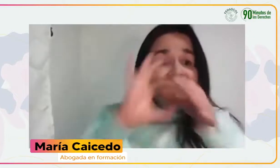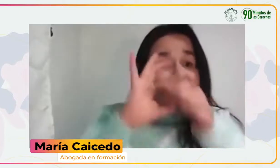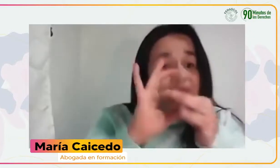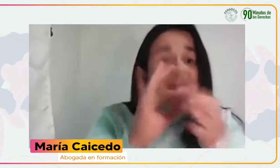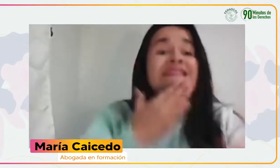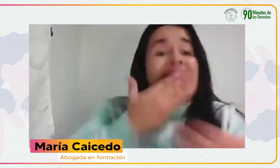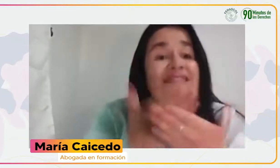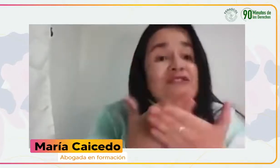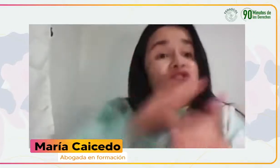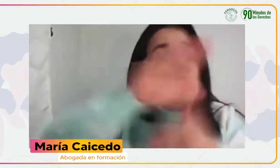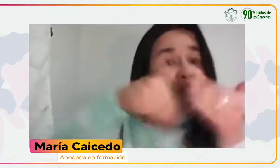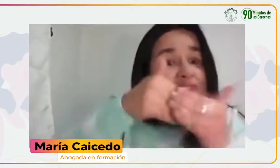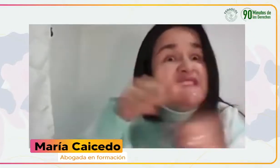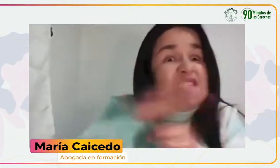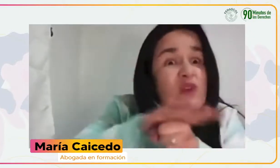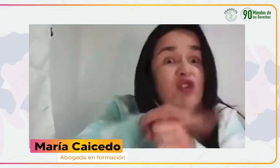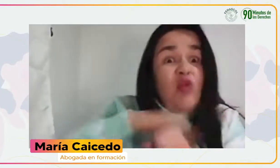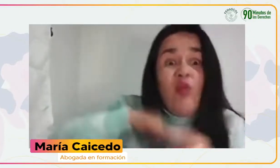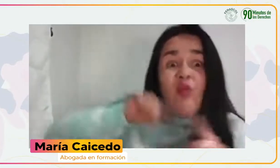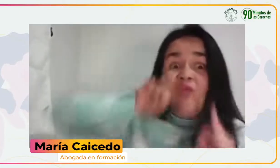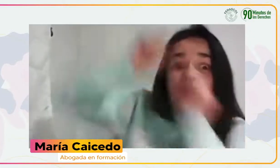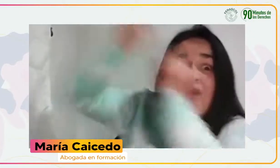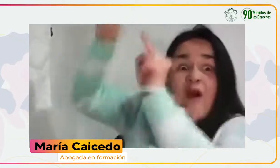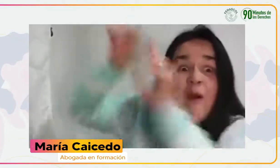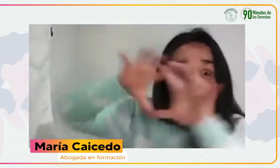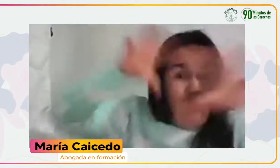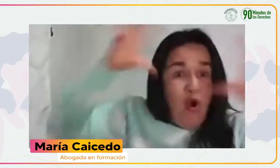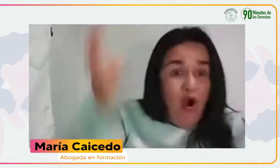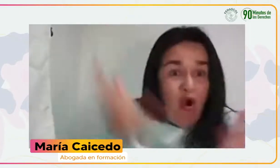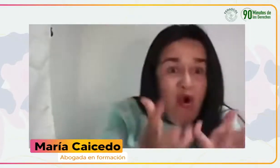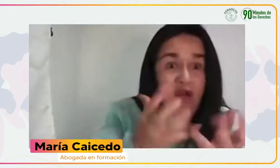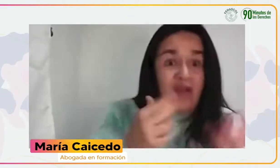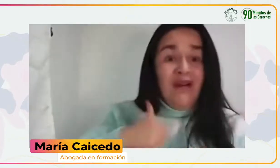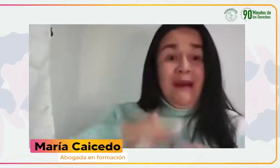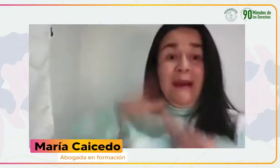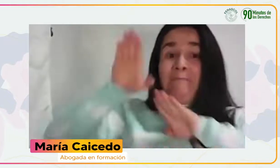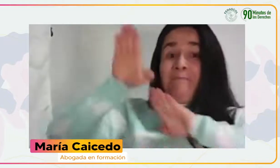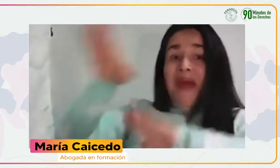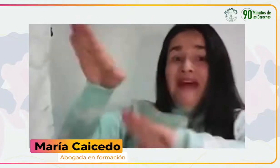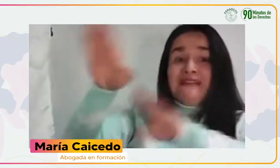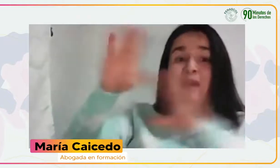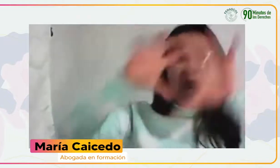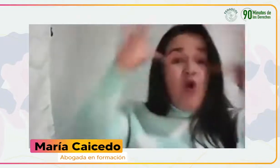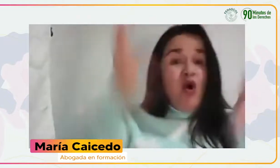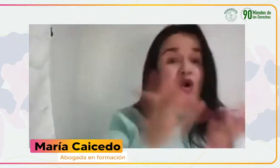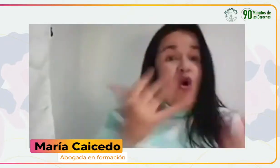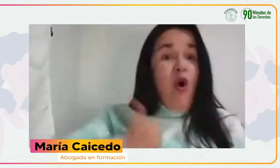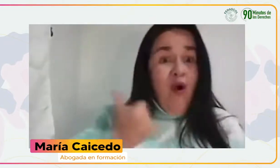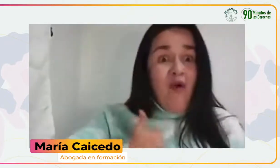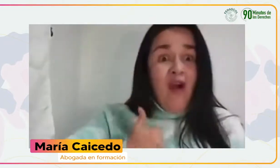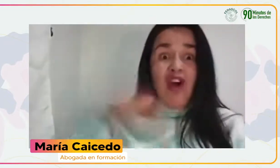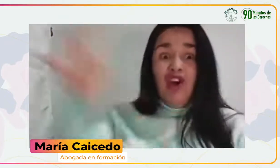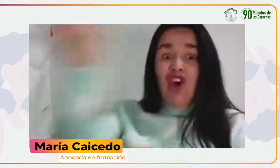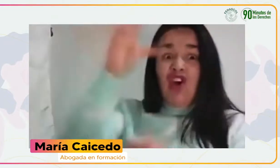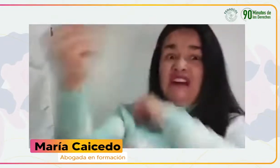Yo realmente me siento muy agradecida con FENASCOL. Realmente todas las situaciones que se vieron y